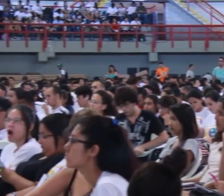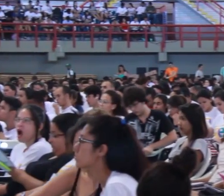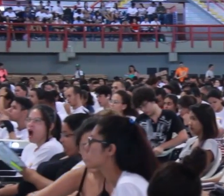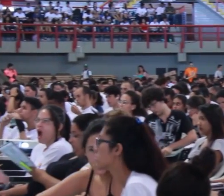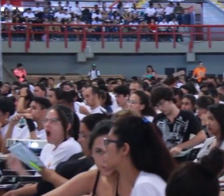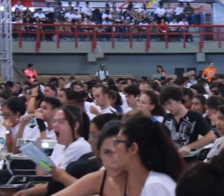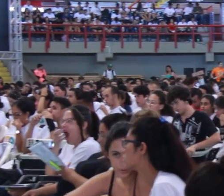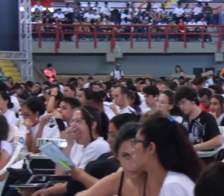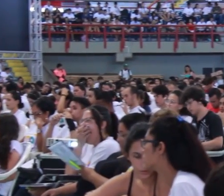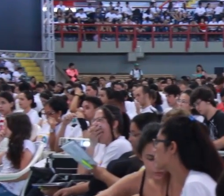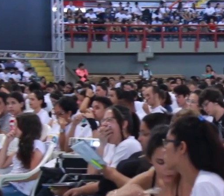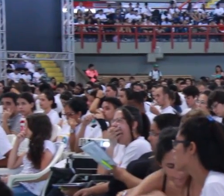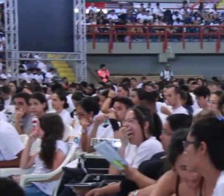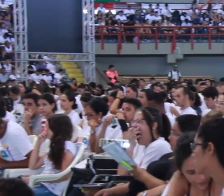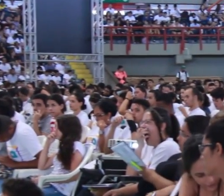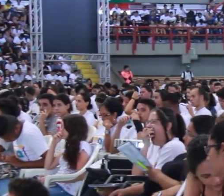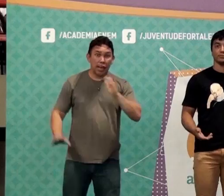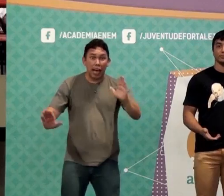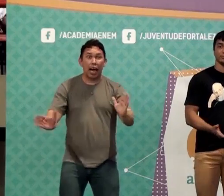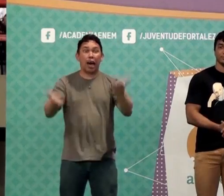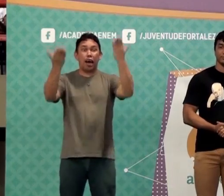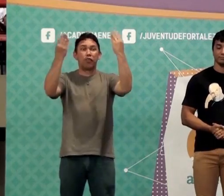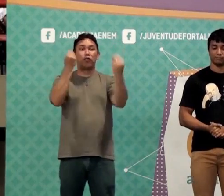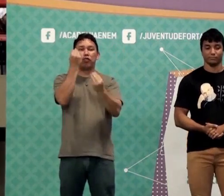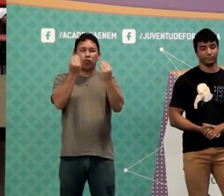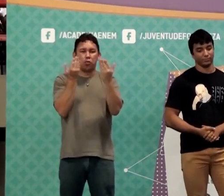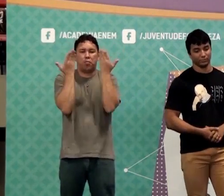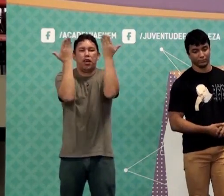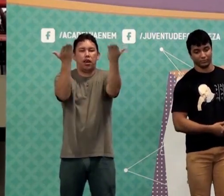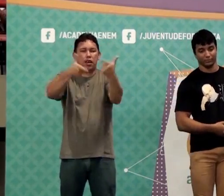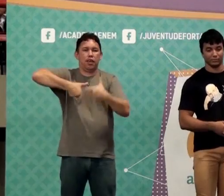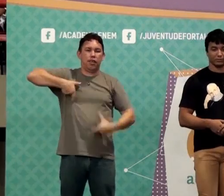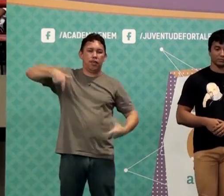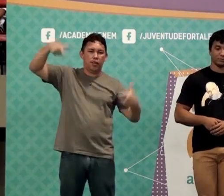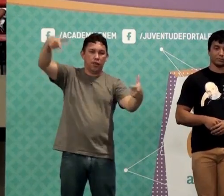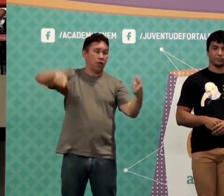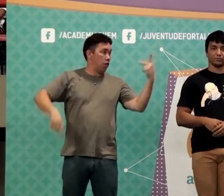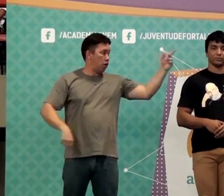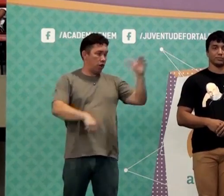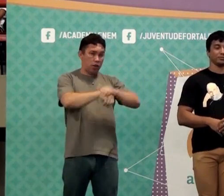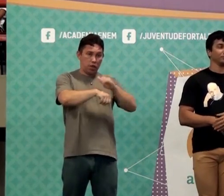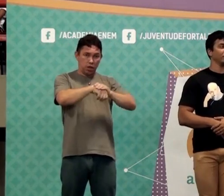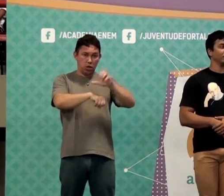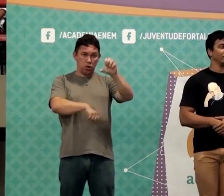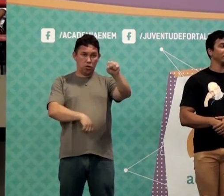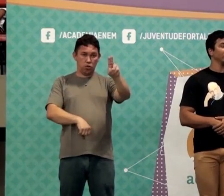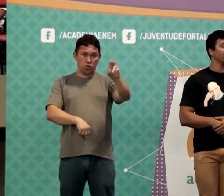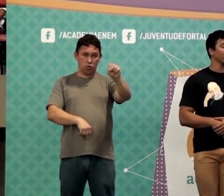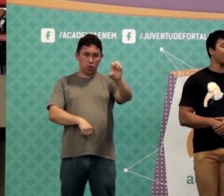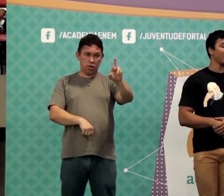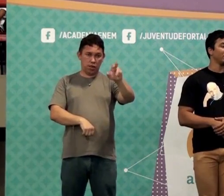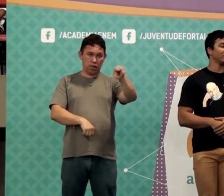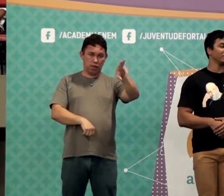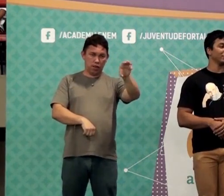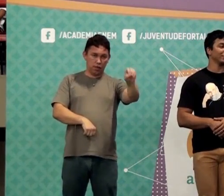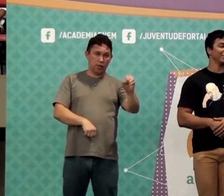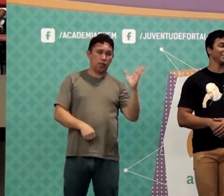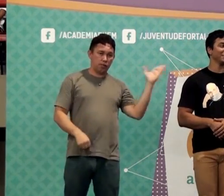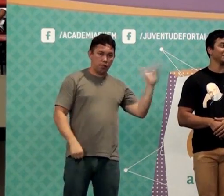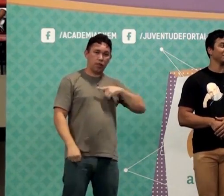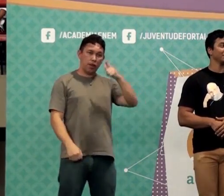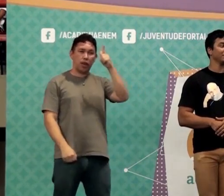Daí tu faz aqui de banda. Cadê o outro? Sobe tu, que tu vai precisar de uma pessoa aqui. Tu já fez a dança mesmo? Sobrou para